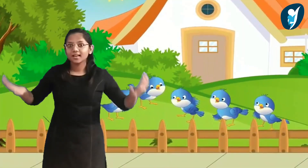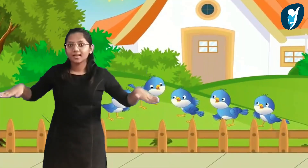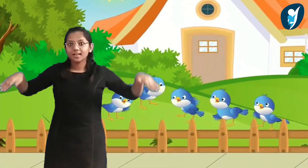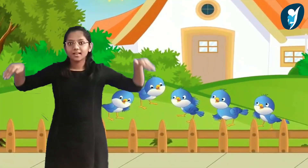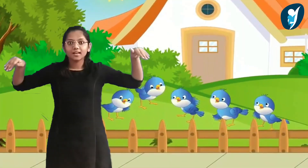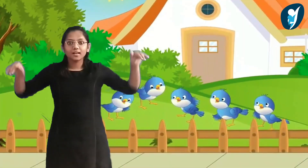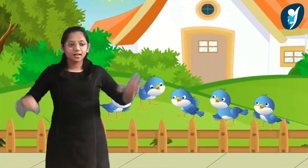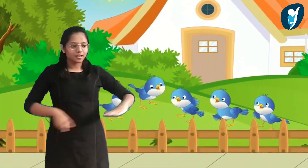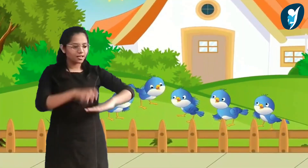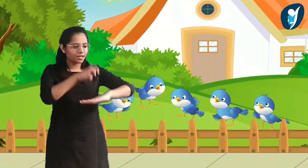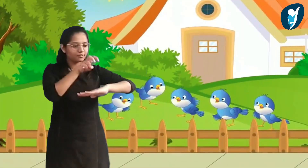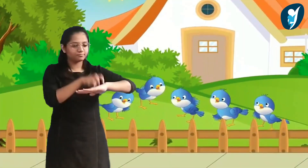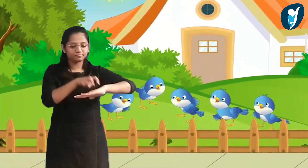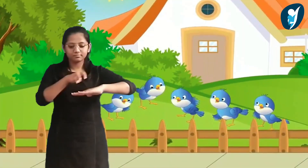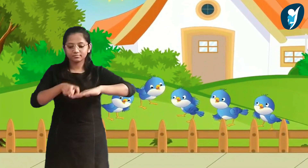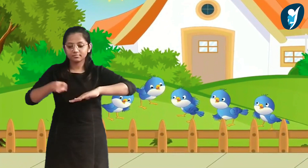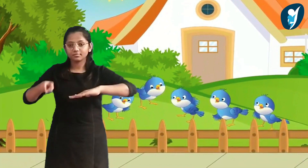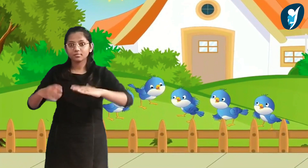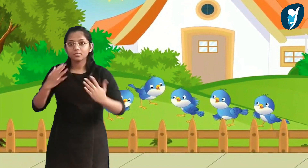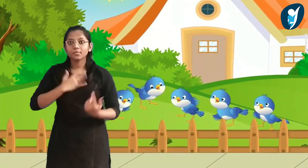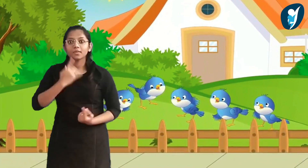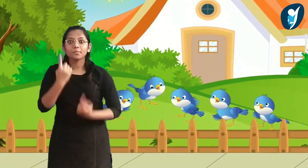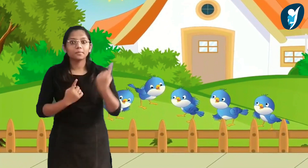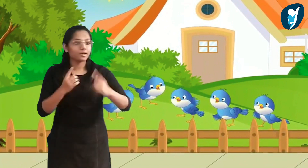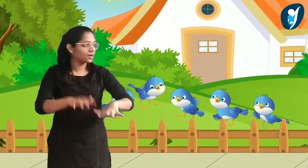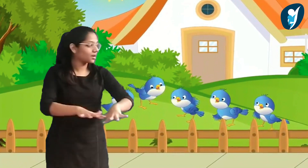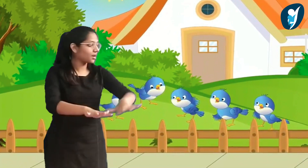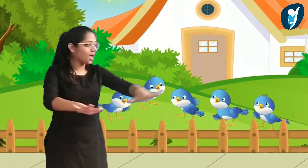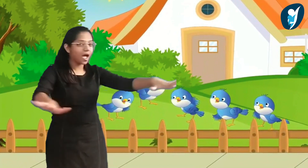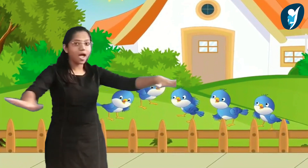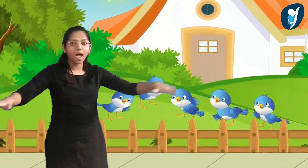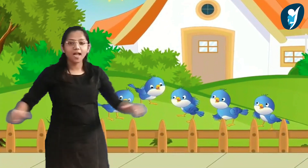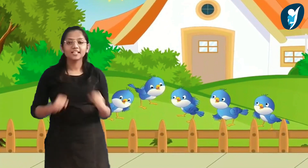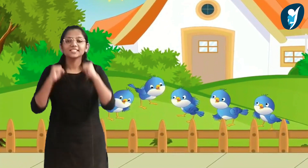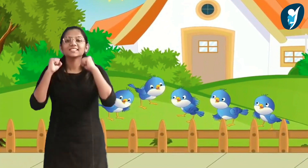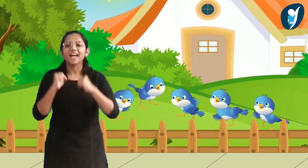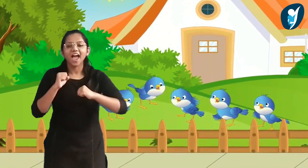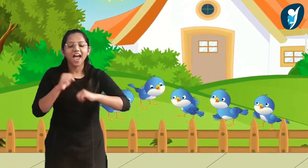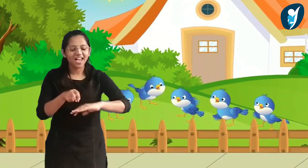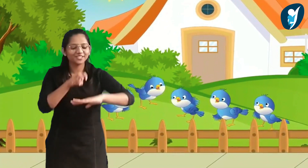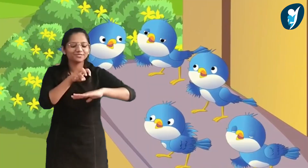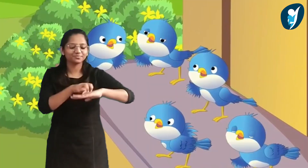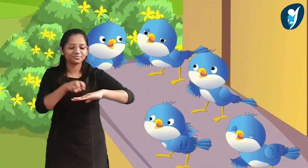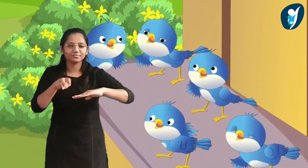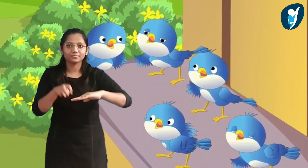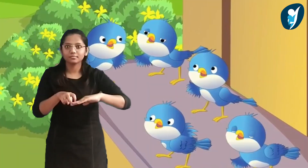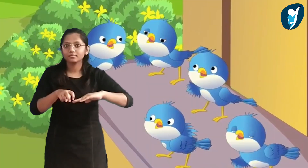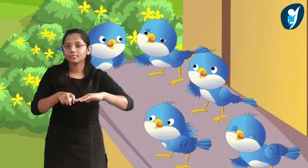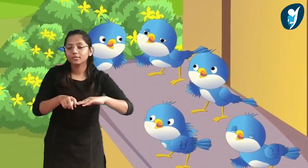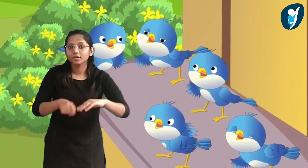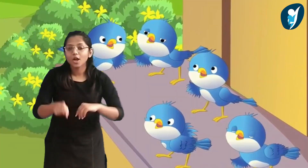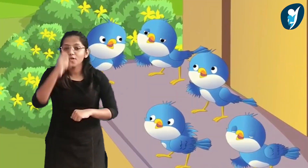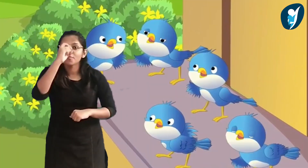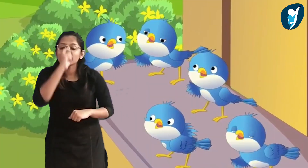पांच नीली चिड़िया बाग में बैठी हैं, बातें कर रही